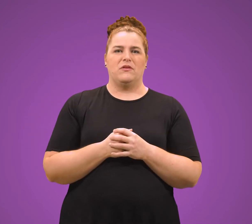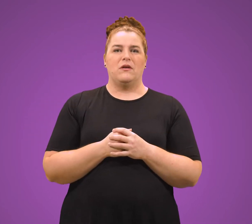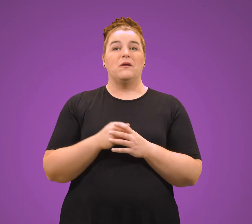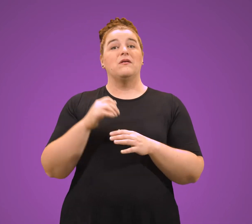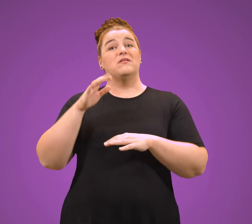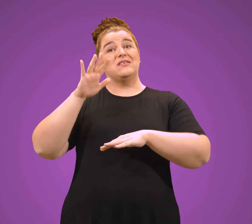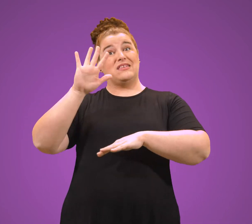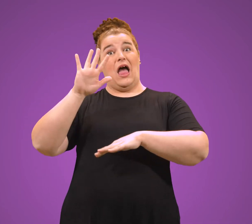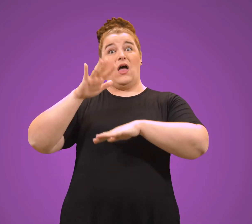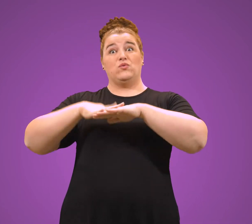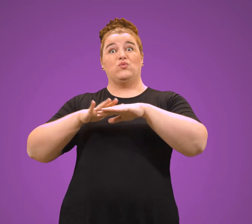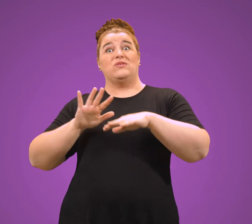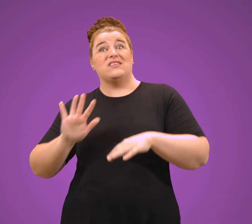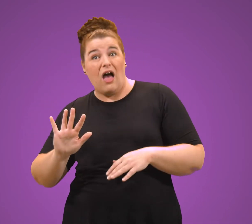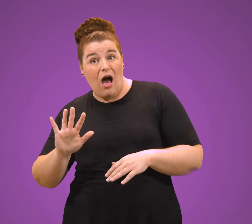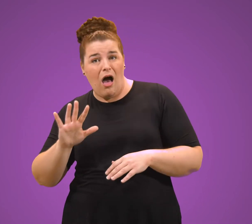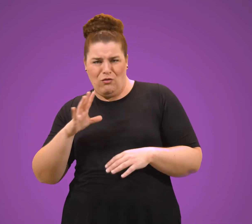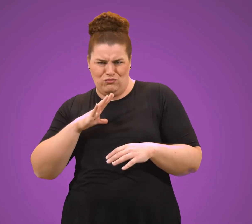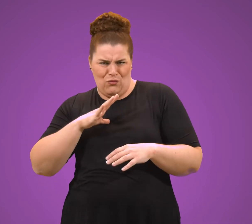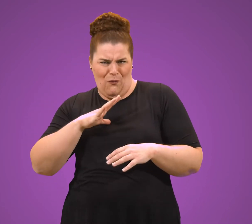sur 5 d'entre elles ont une santé mentale.